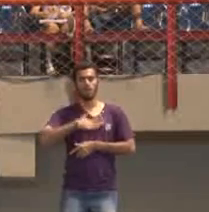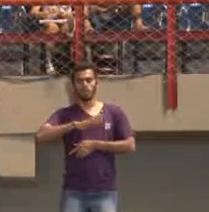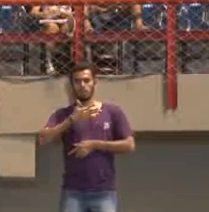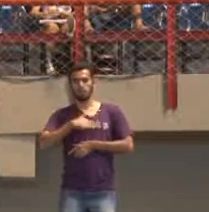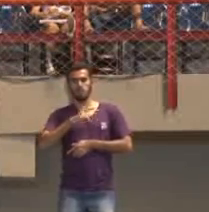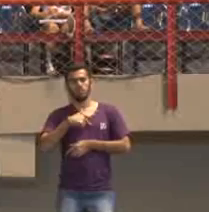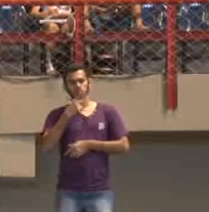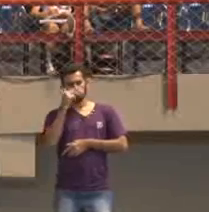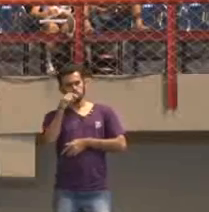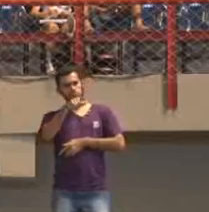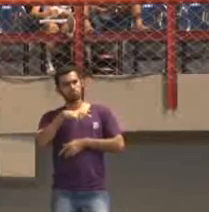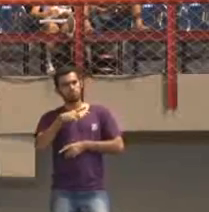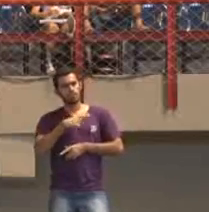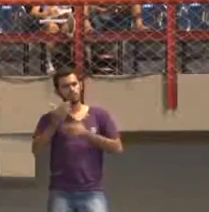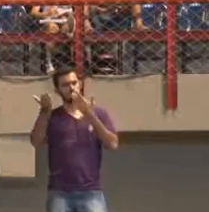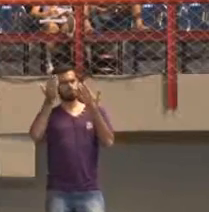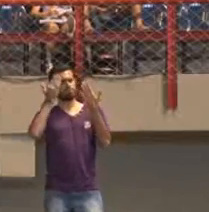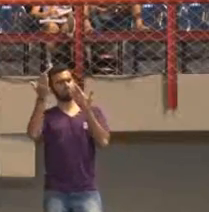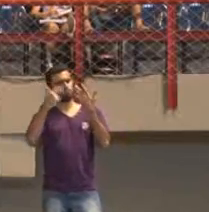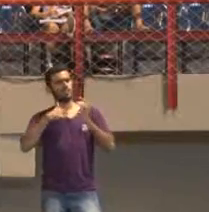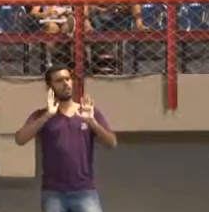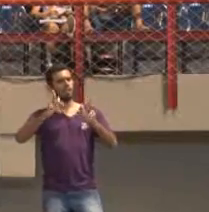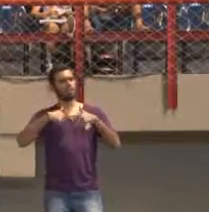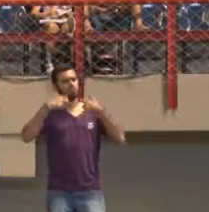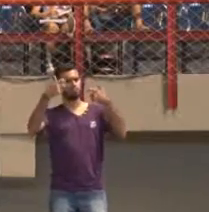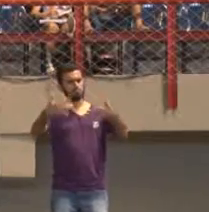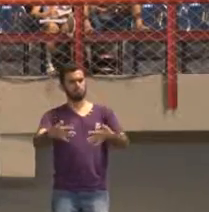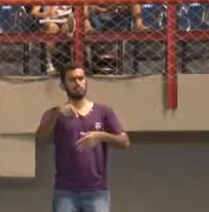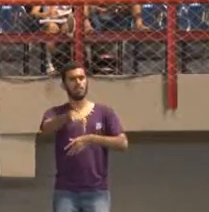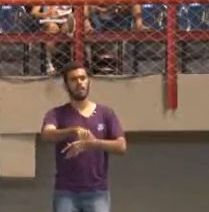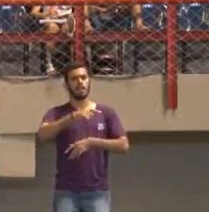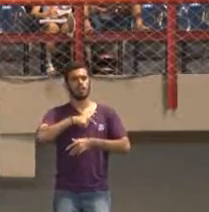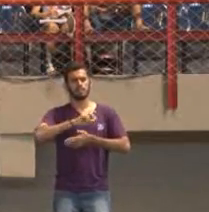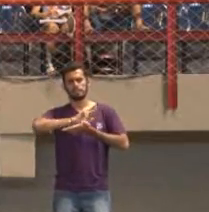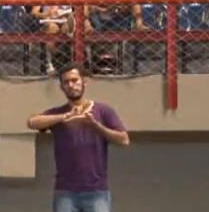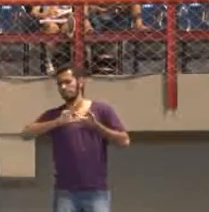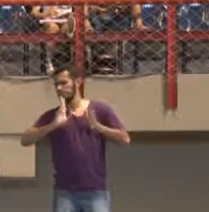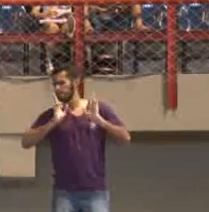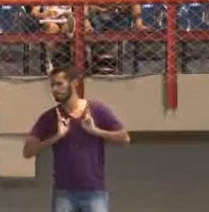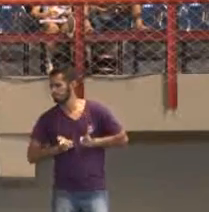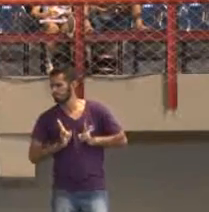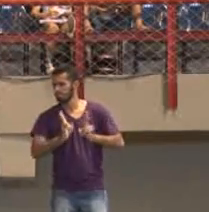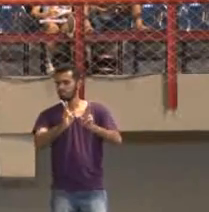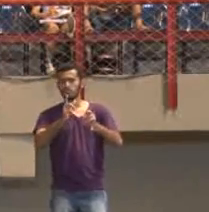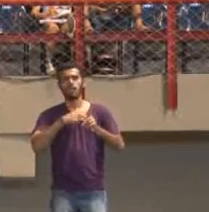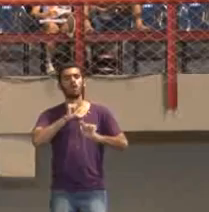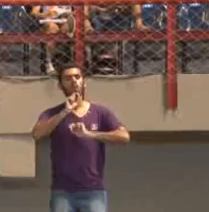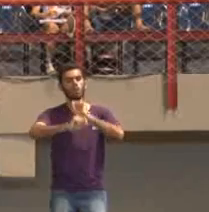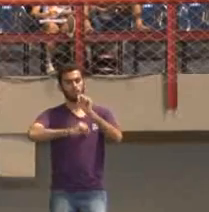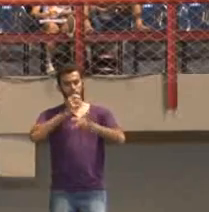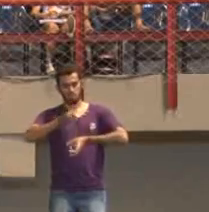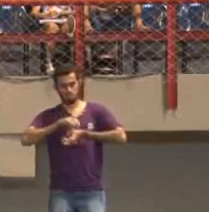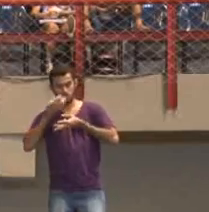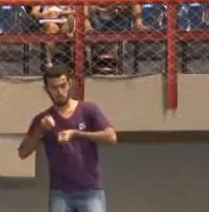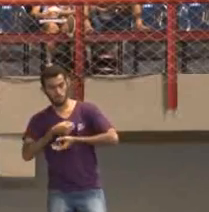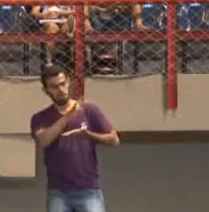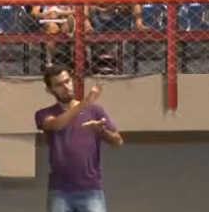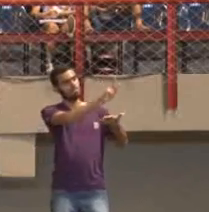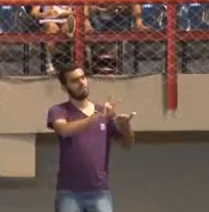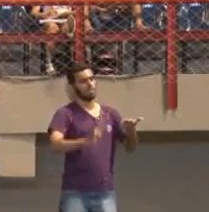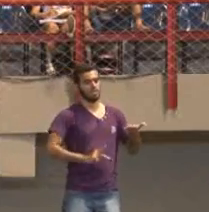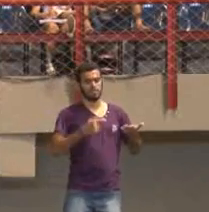dúvida. Eu falei aqui várias vezes em poema e poesia.